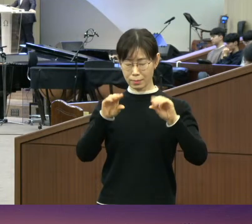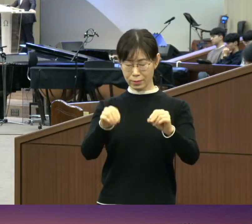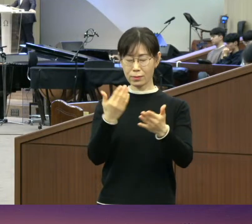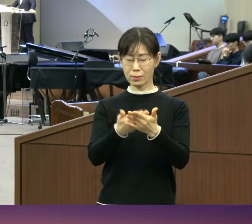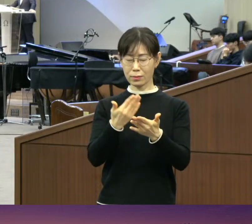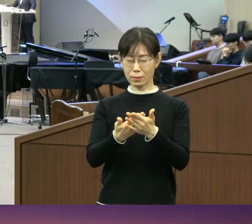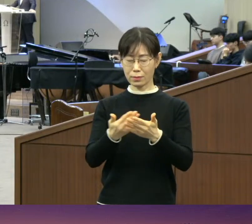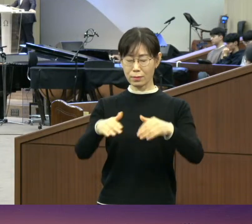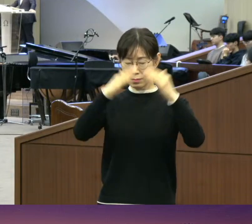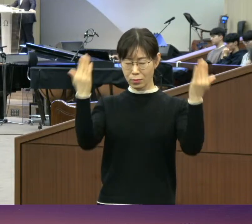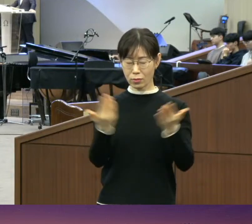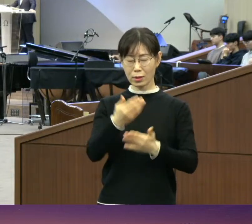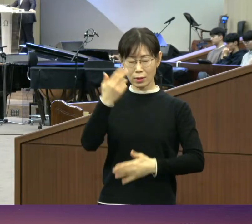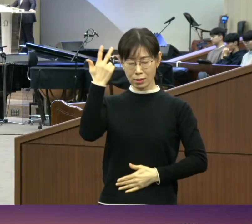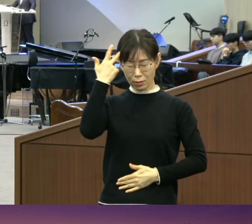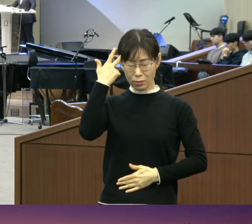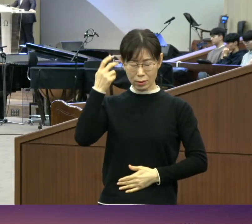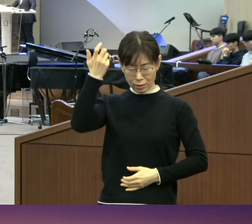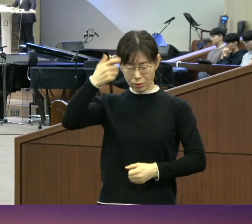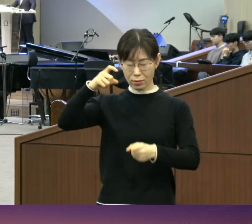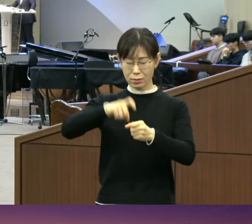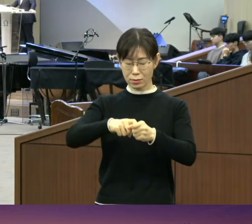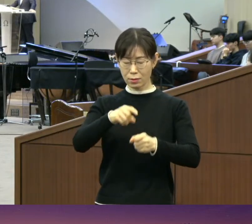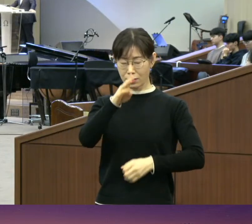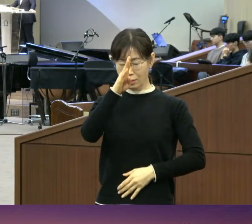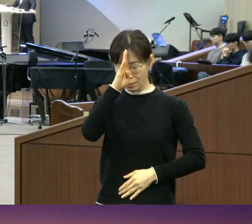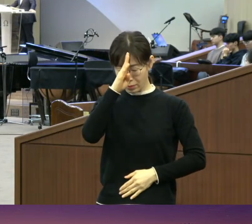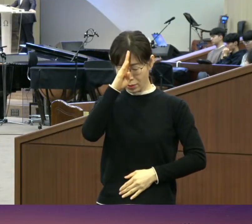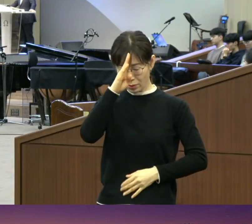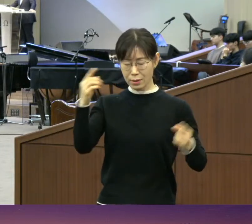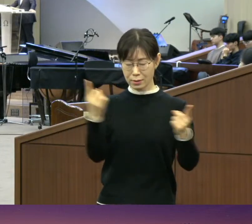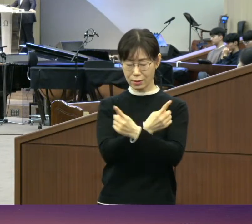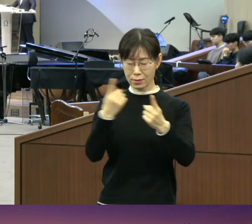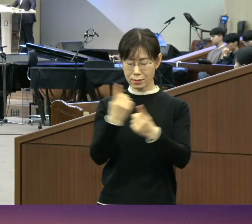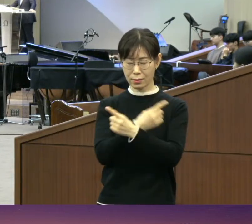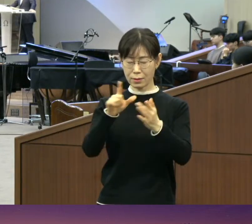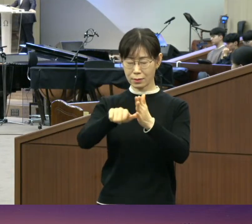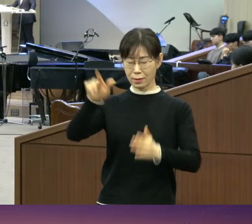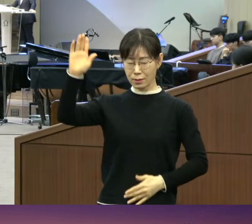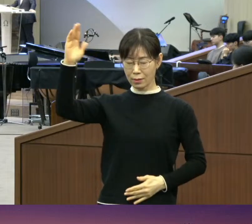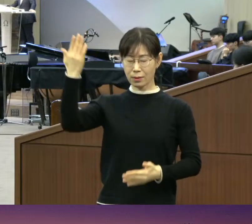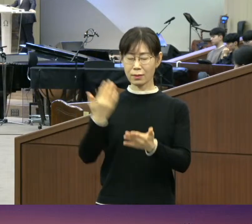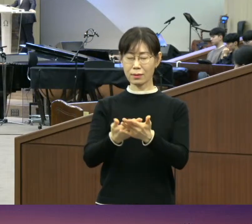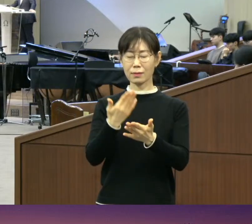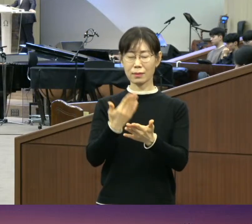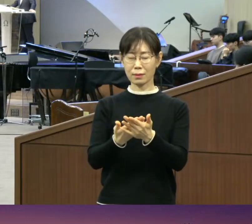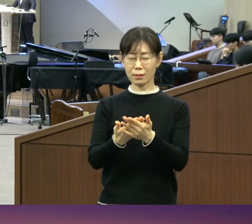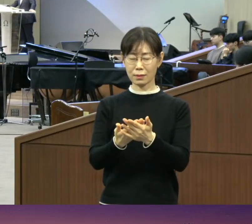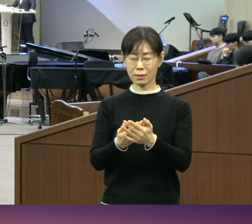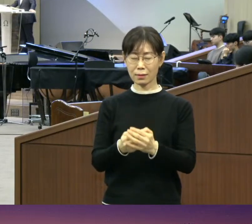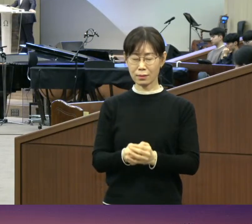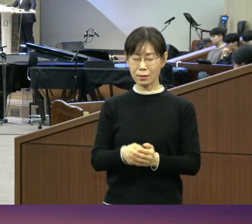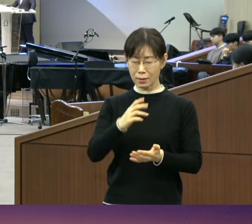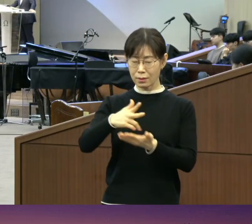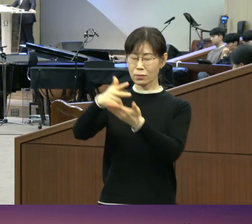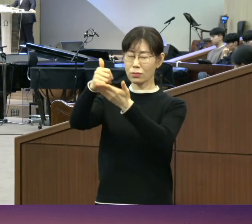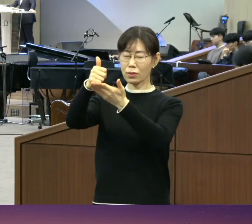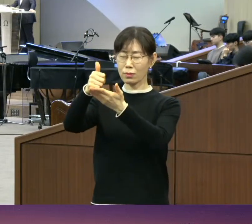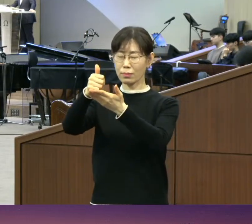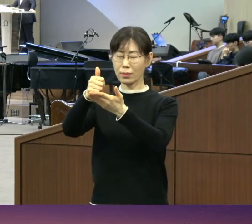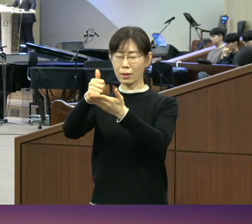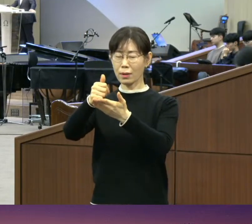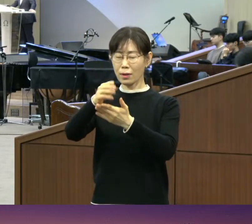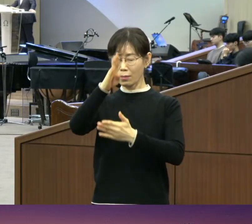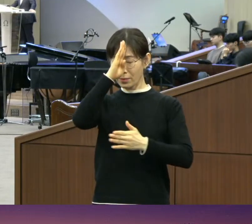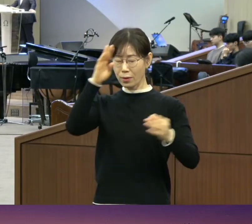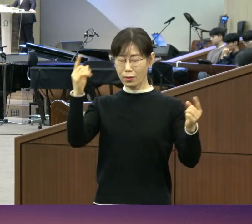우리의 모든 정신적 영적인 질병이 치유되는 밤 되게 하여 주시옵소서. 주님이 낫게 하시면 날